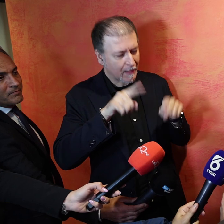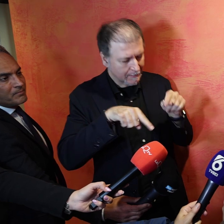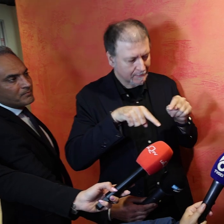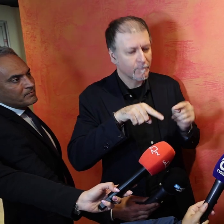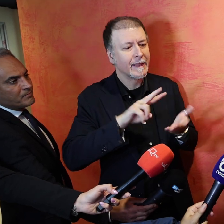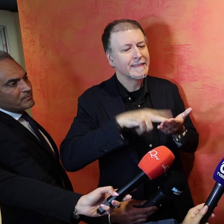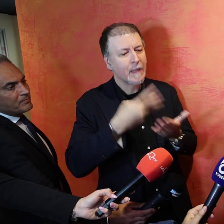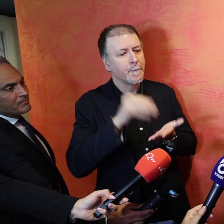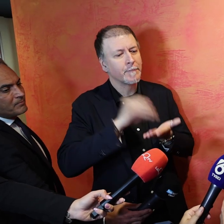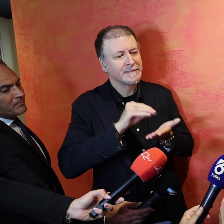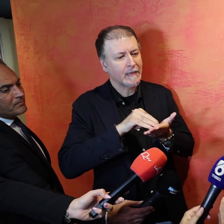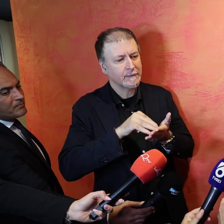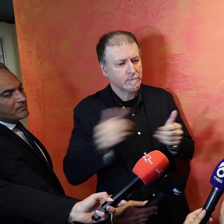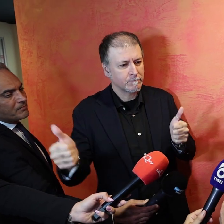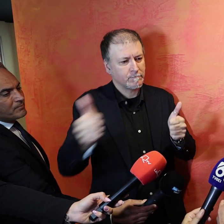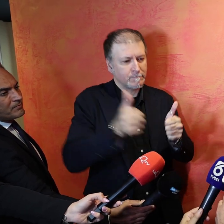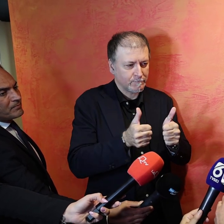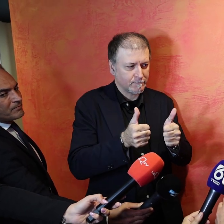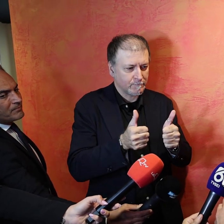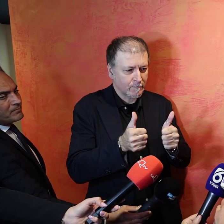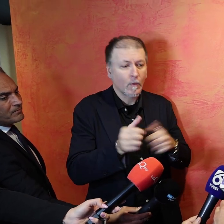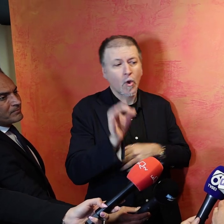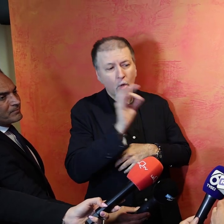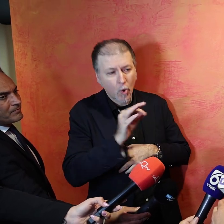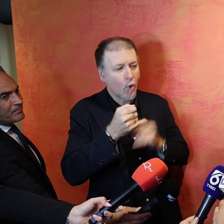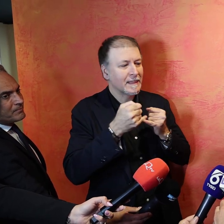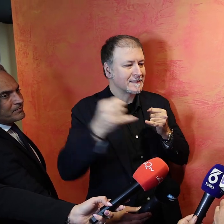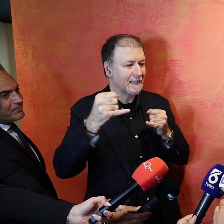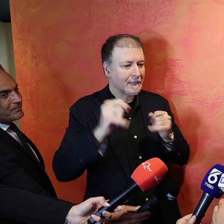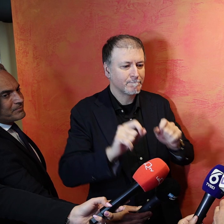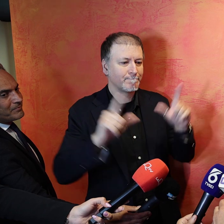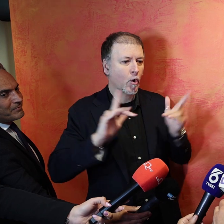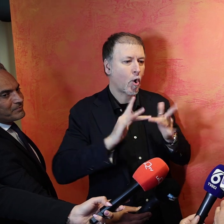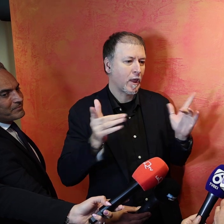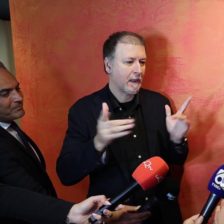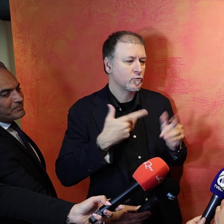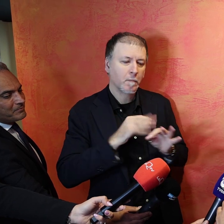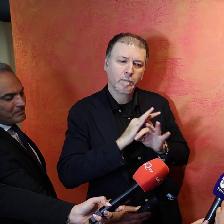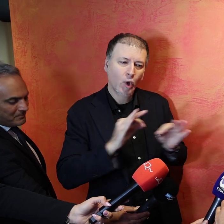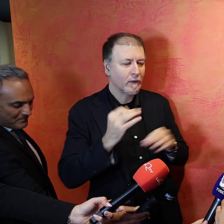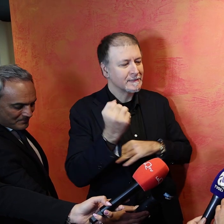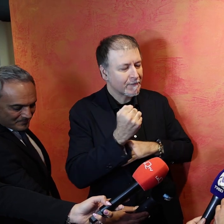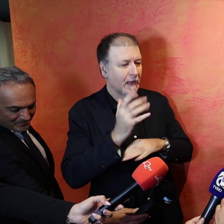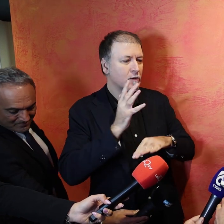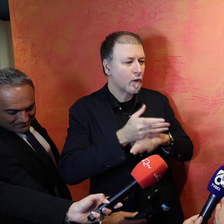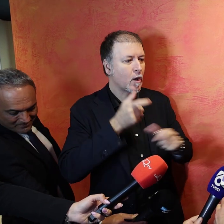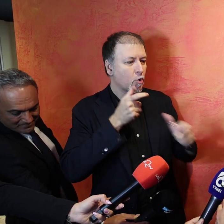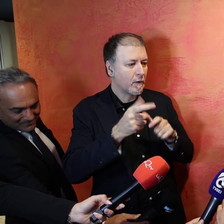oppure sordocieche, ci sarà un interprete in presenza in questo caso, oppure a distanza online. Questo servizio